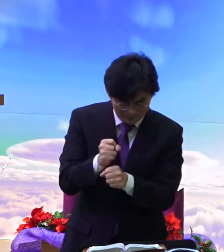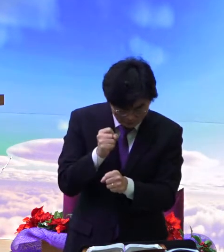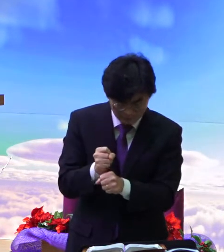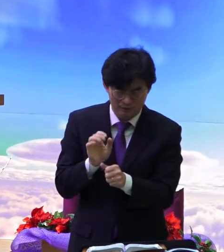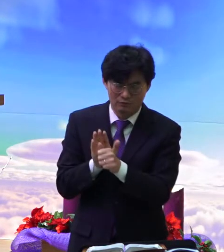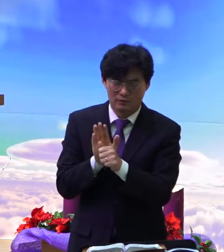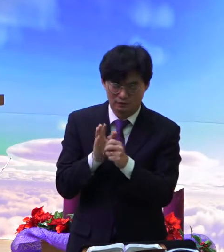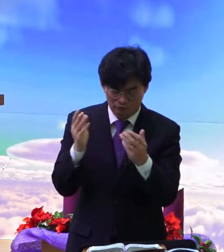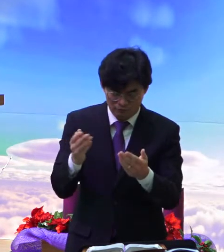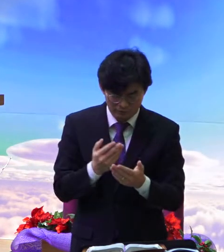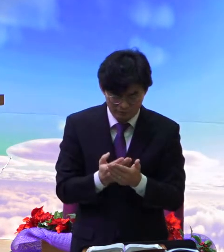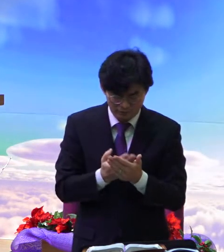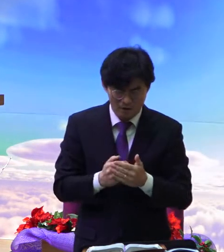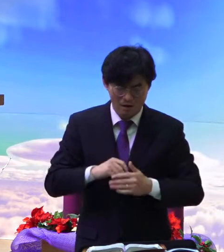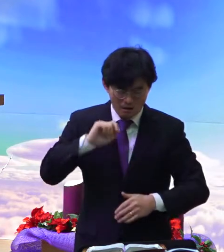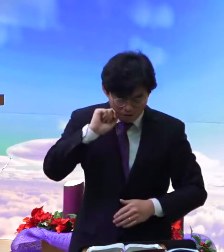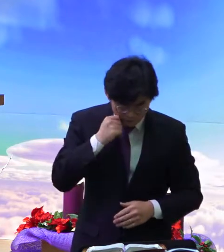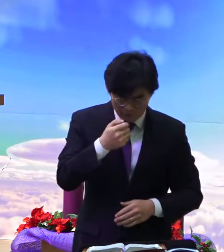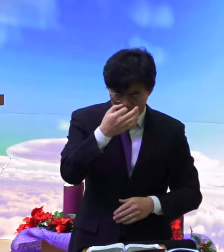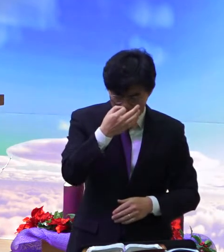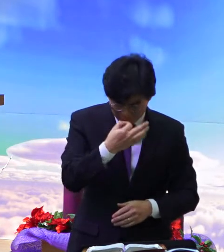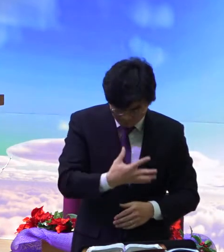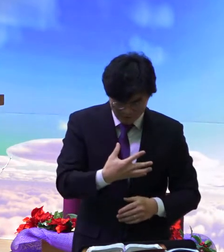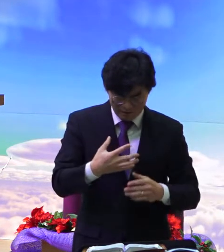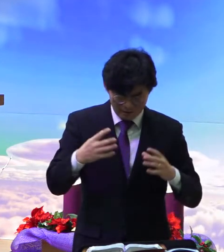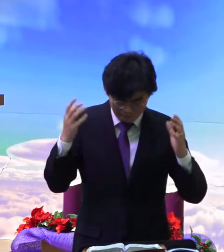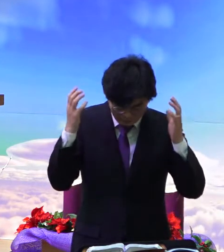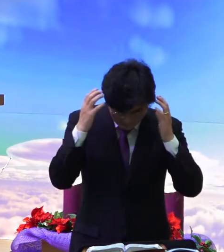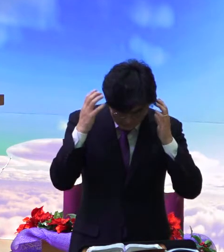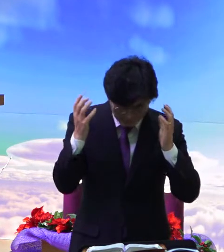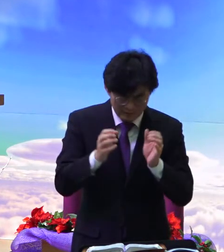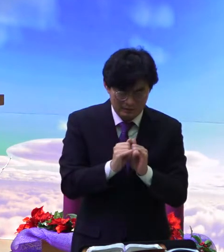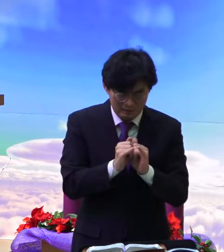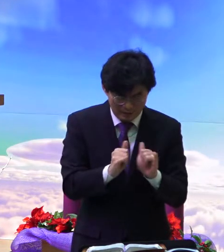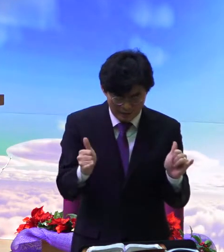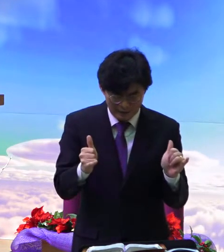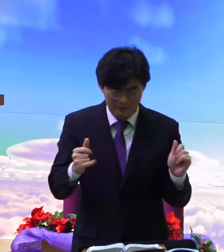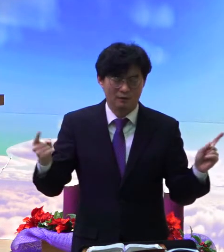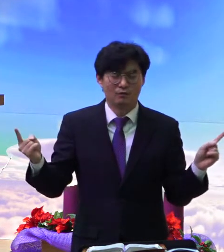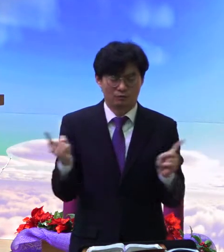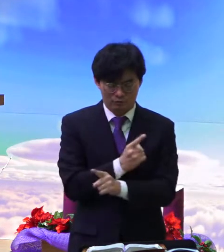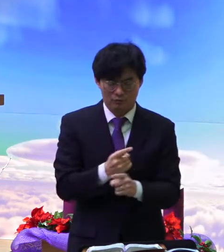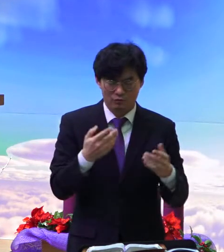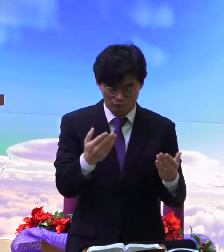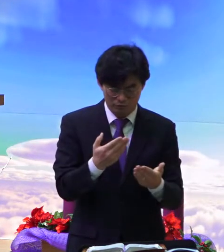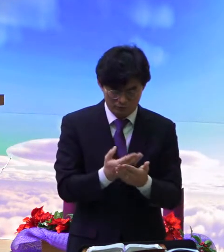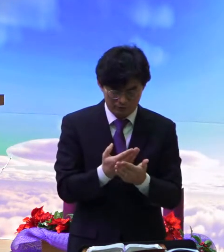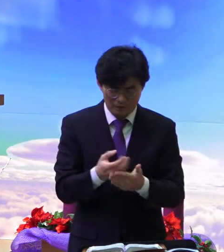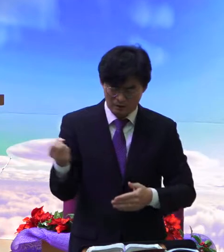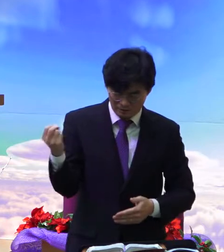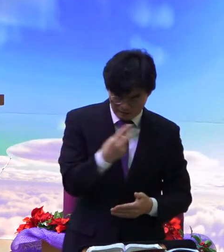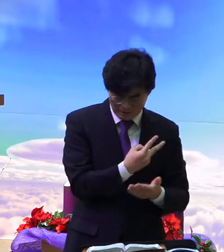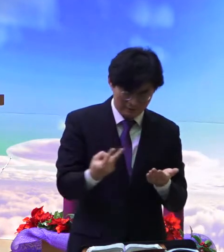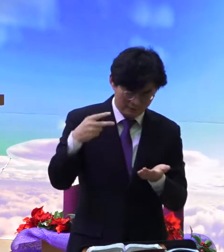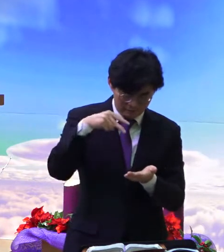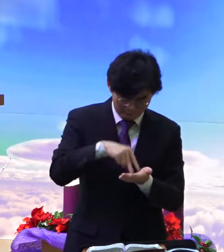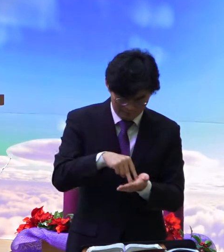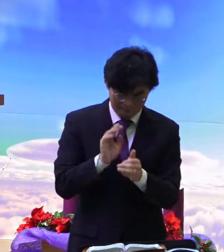하시어 많은 어려움을 겪고 있는 백성들의 아픔을 보듬어 주시고 다시금 일어날 수 있게